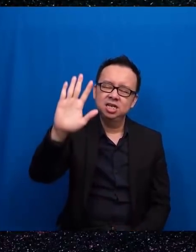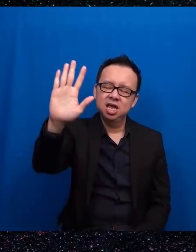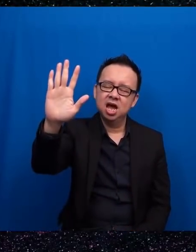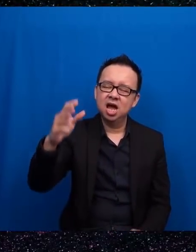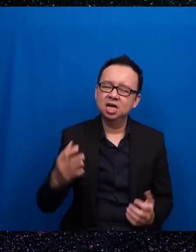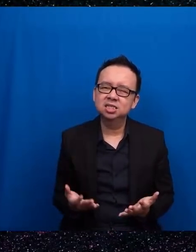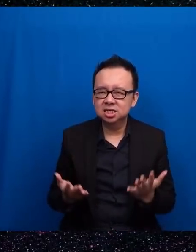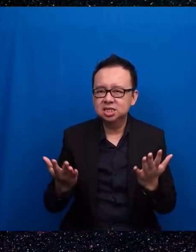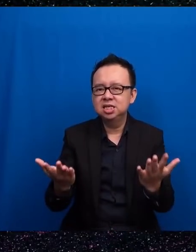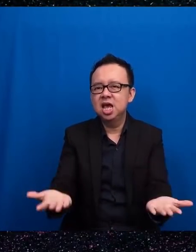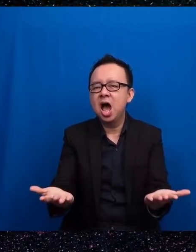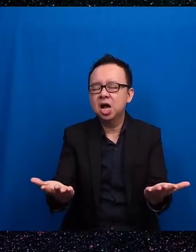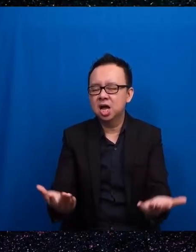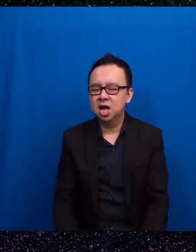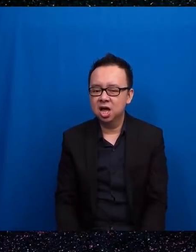yakin Dia